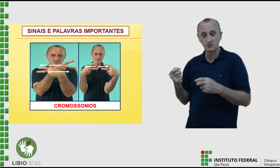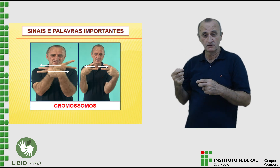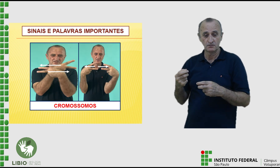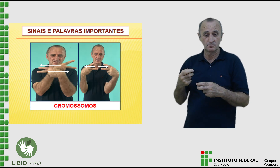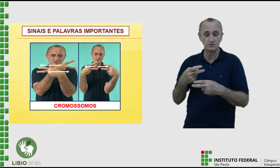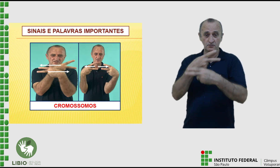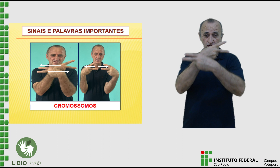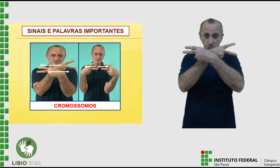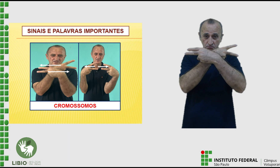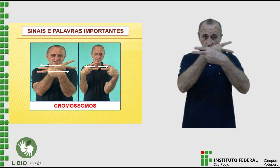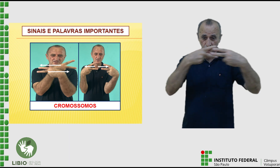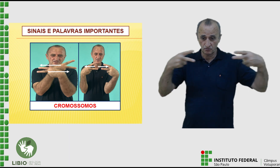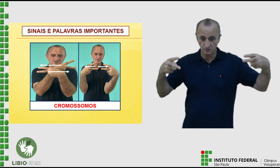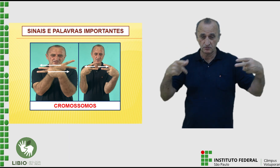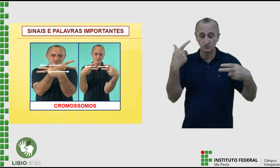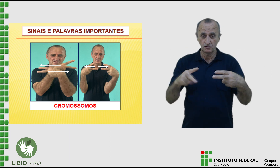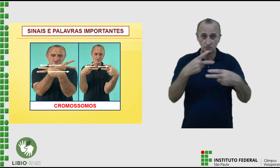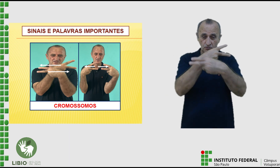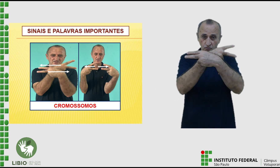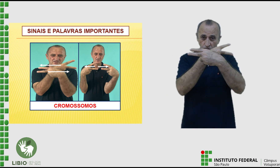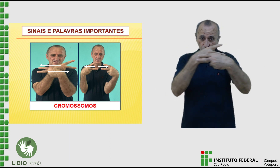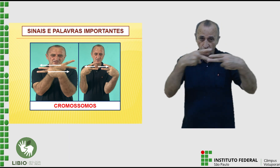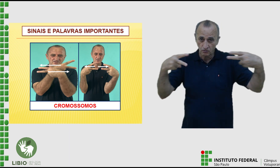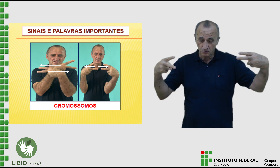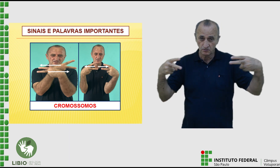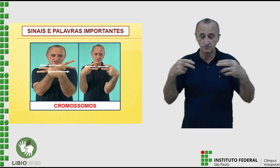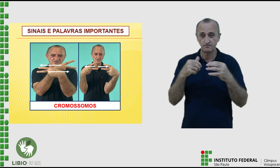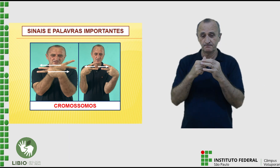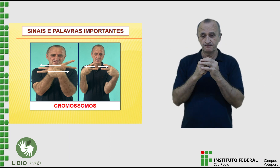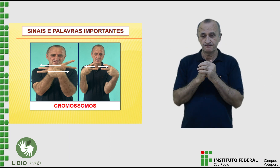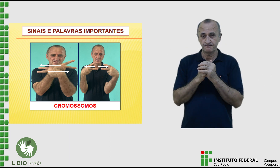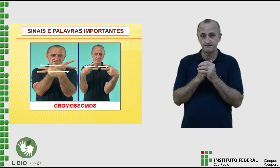Sinal de cromossomos, novamente cromossomos.